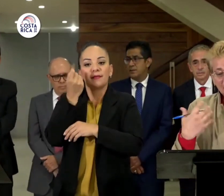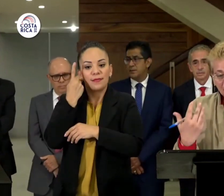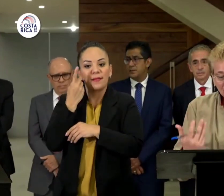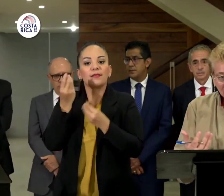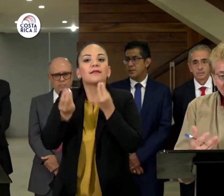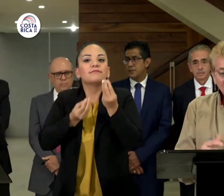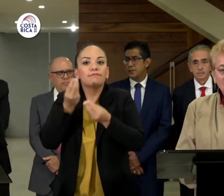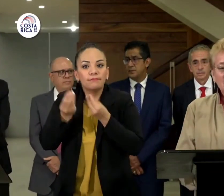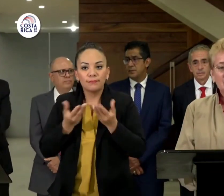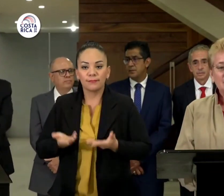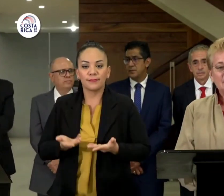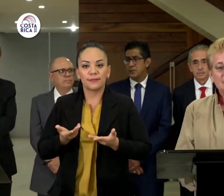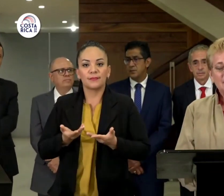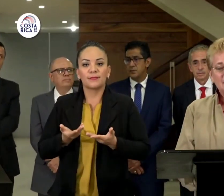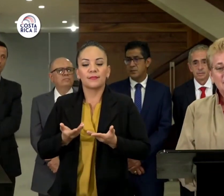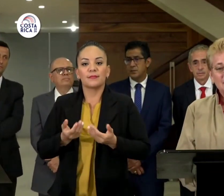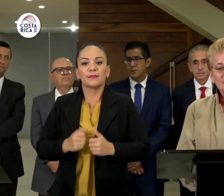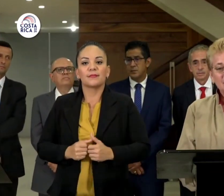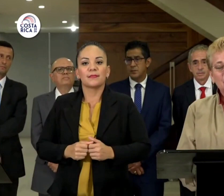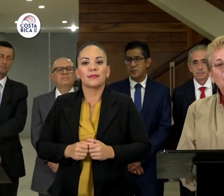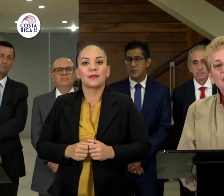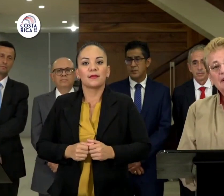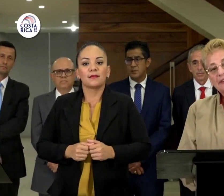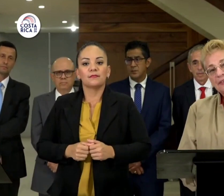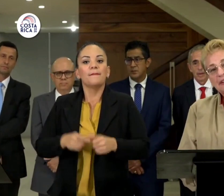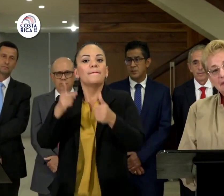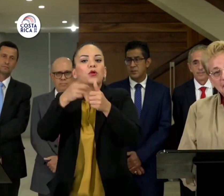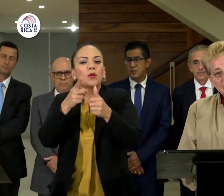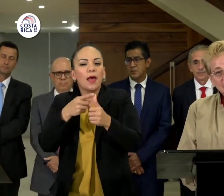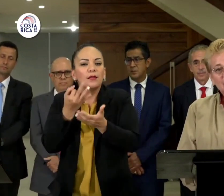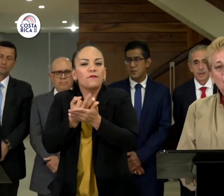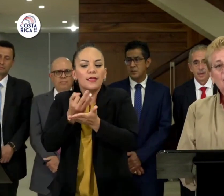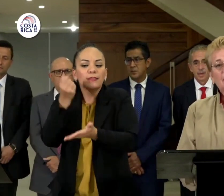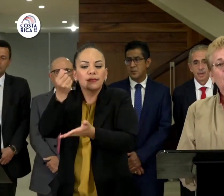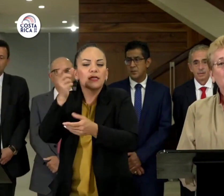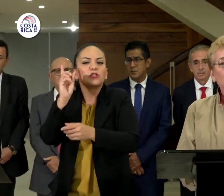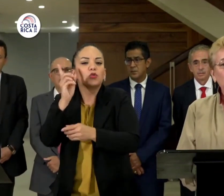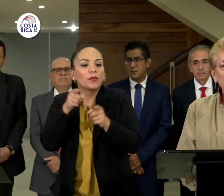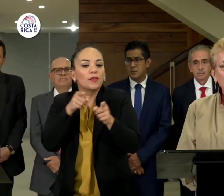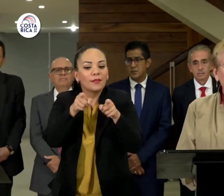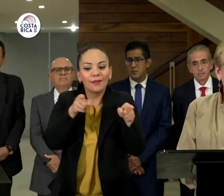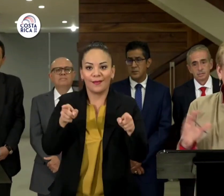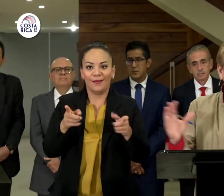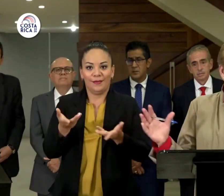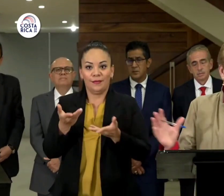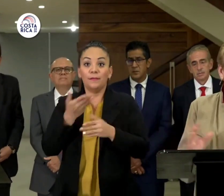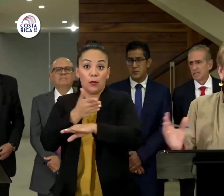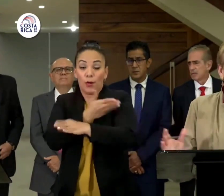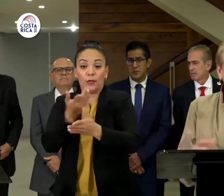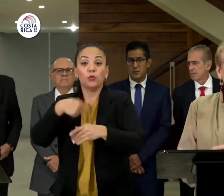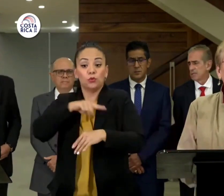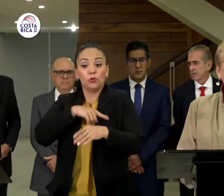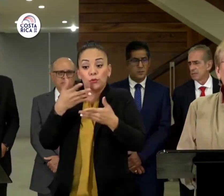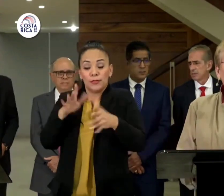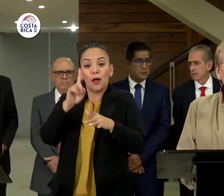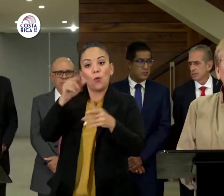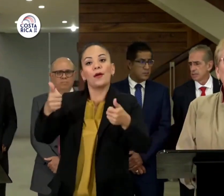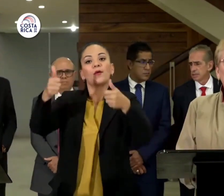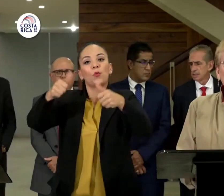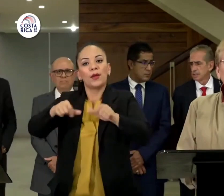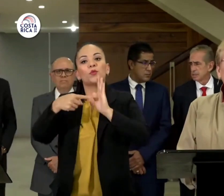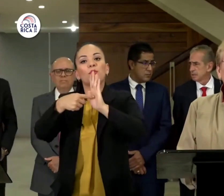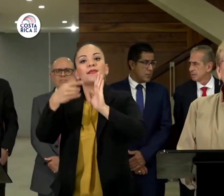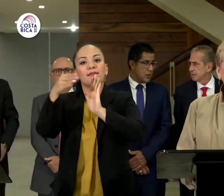dónde se están poniendo esas prioridades financieras, qué es lo que estamos mejorando, porque hicimos un acuerdo de